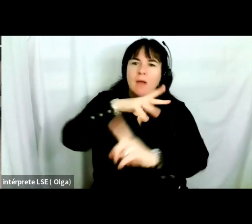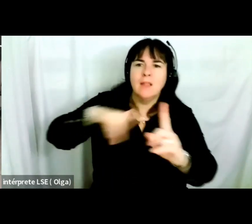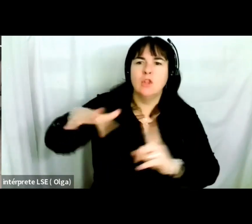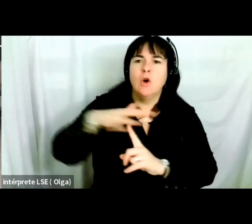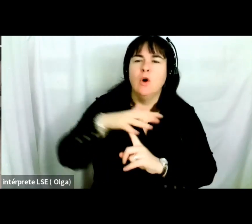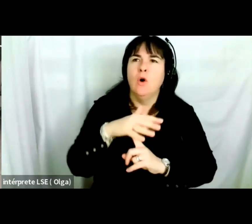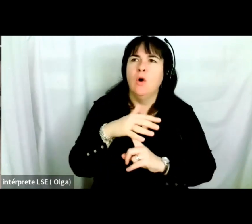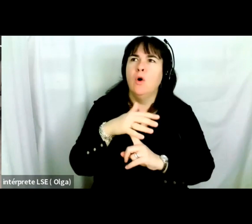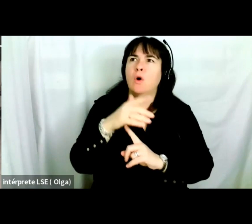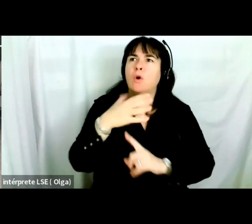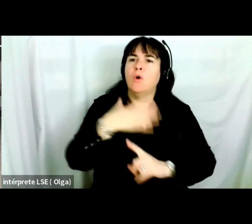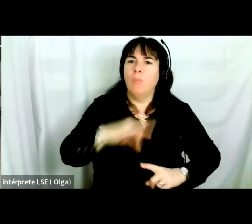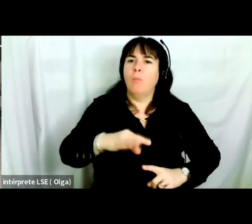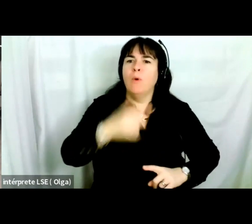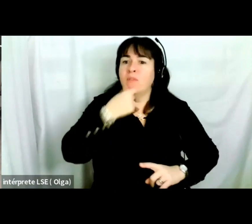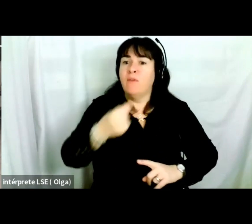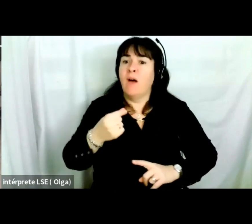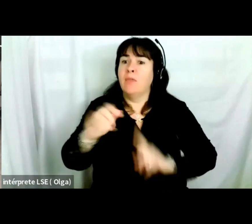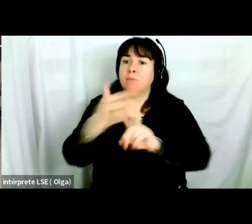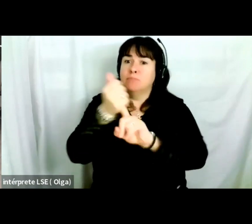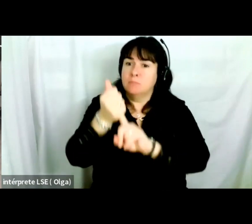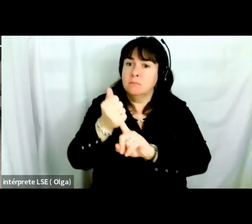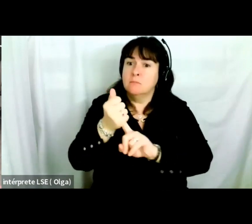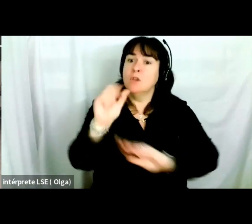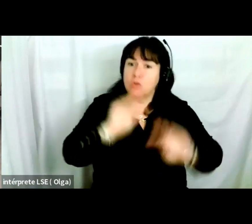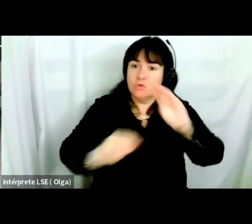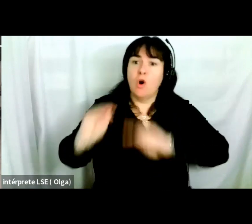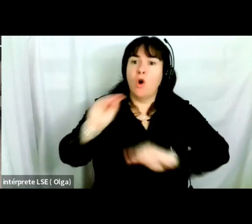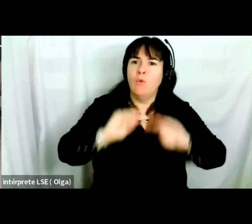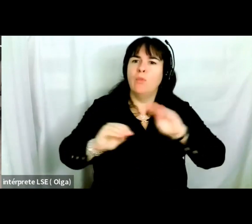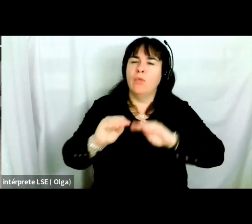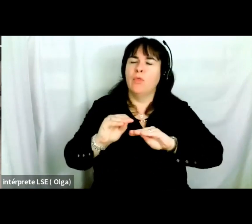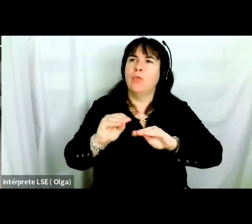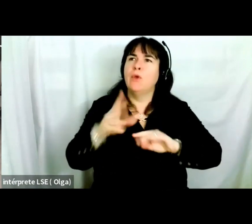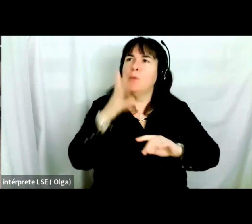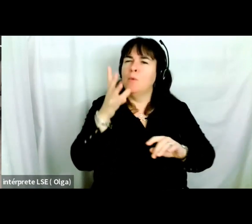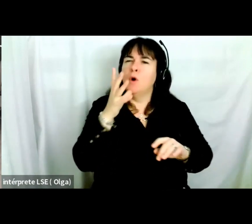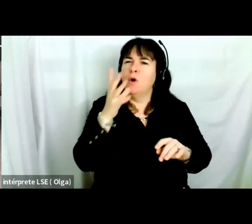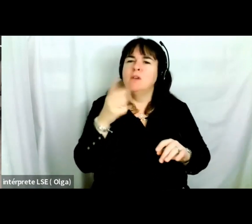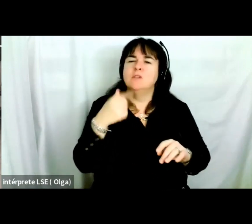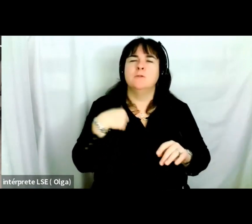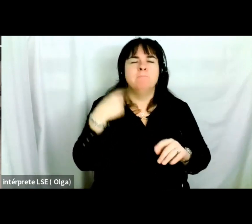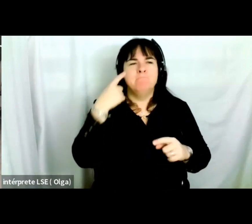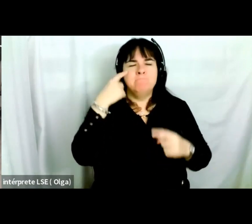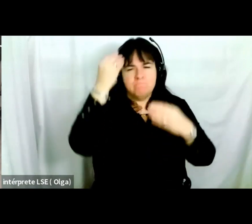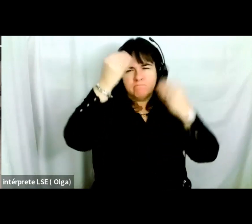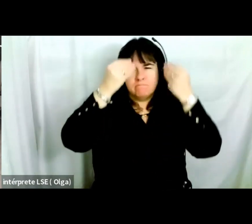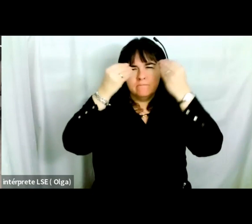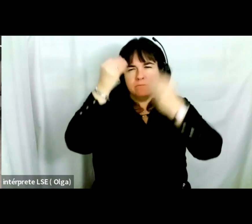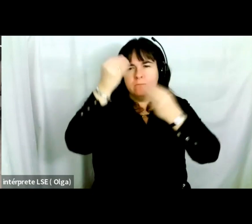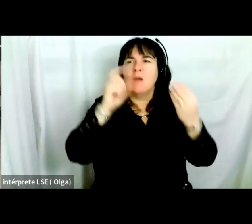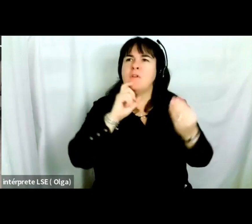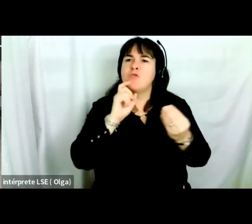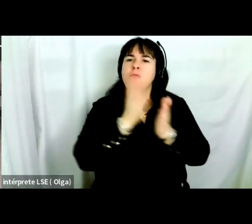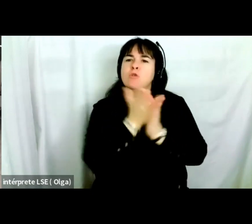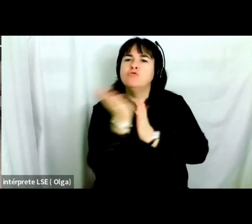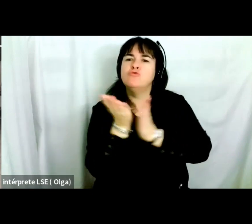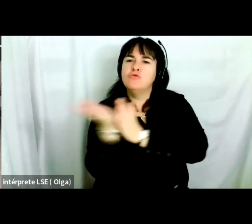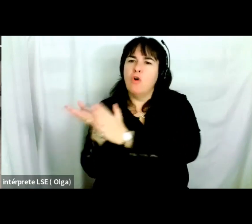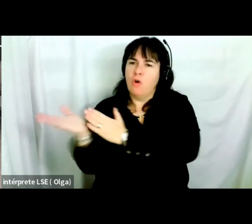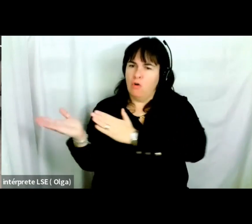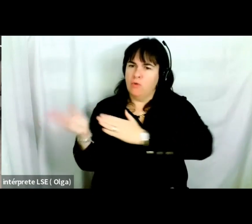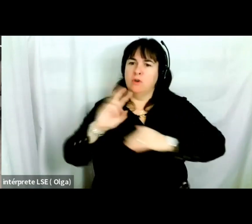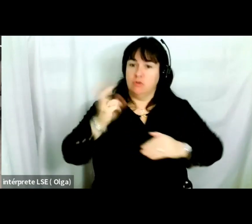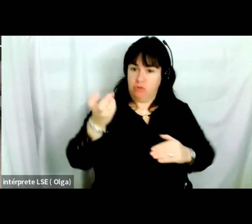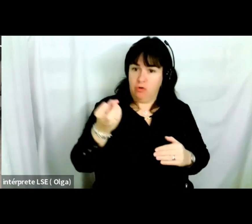favorable, es lo que lleva a pensar en esas formas de solución de conflictos a través de la mediación, que os la va a contar